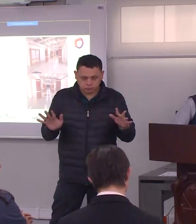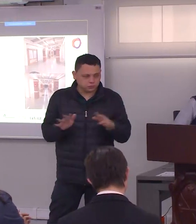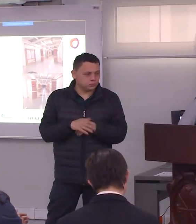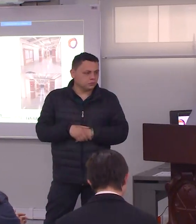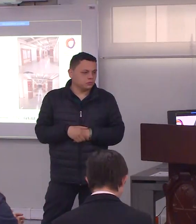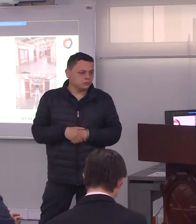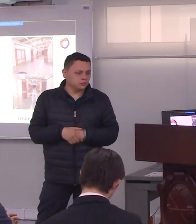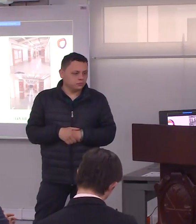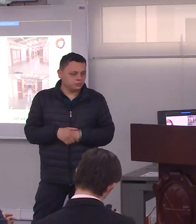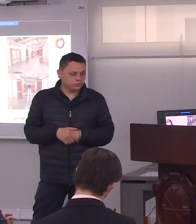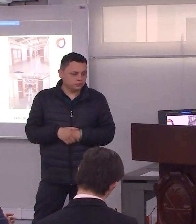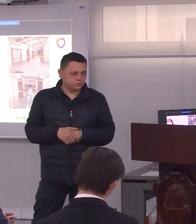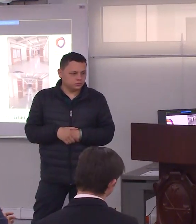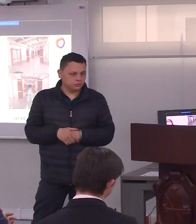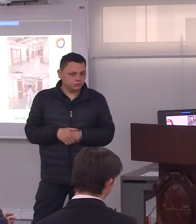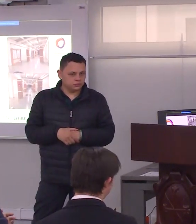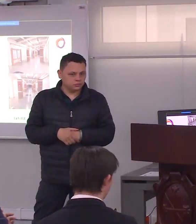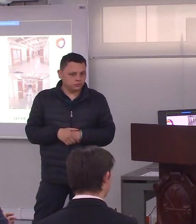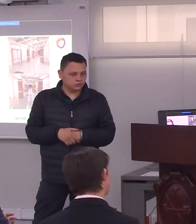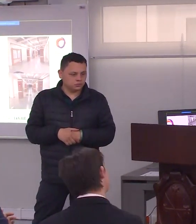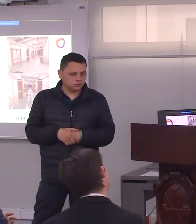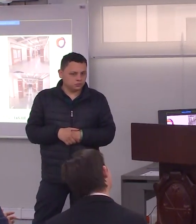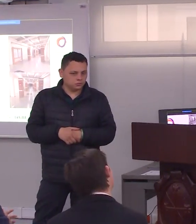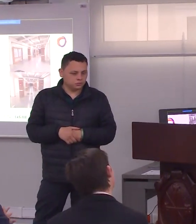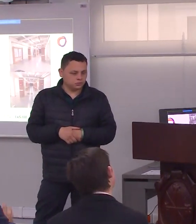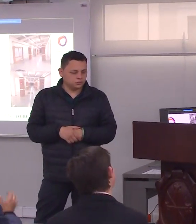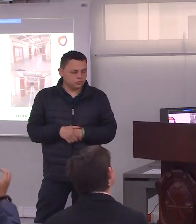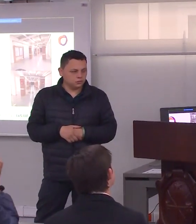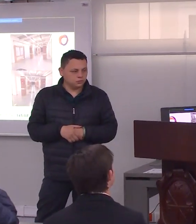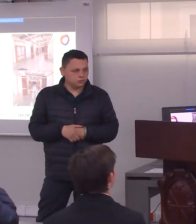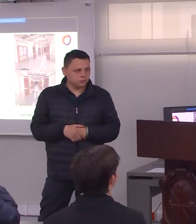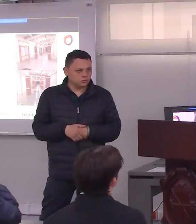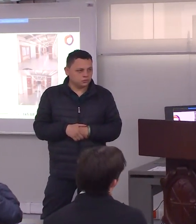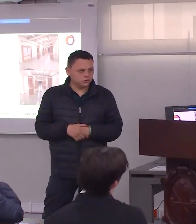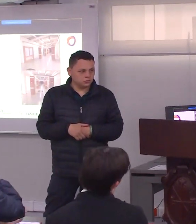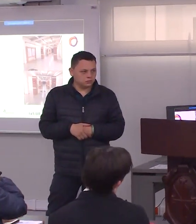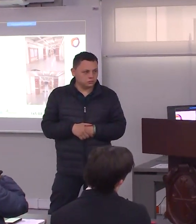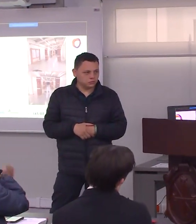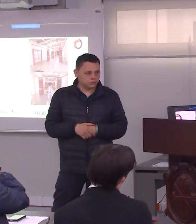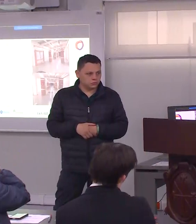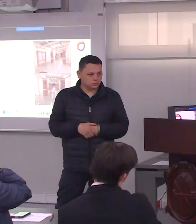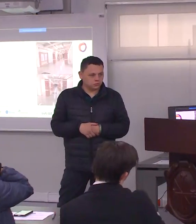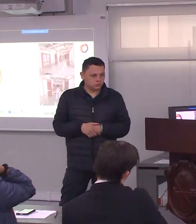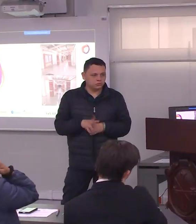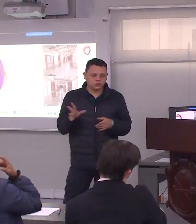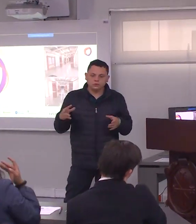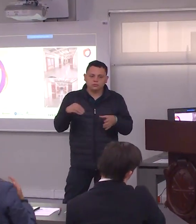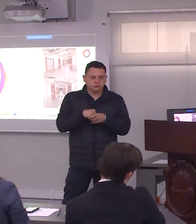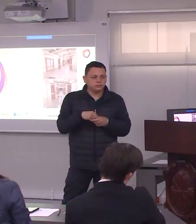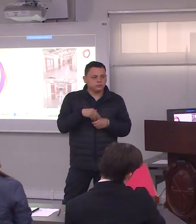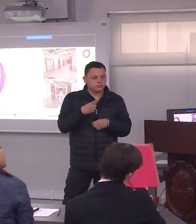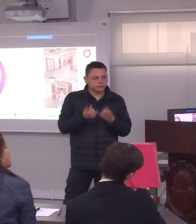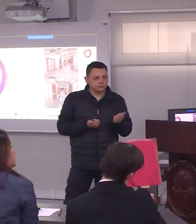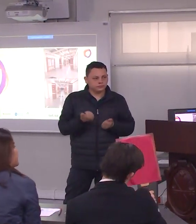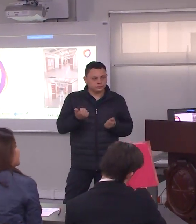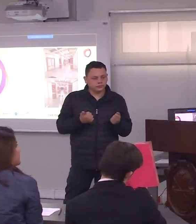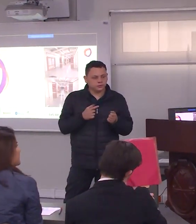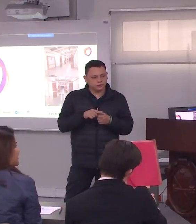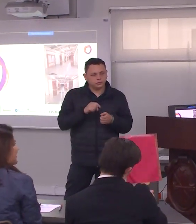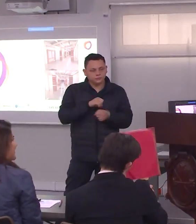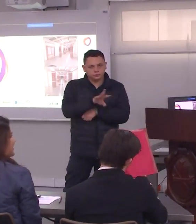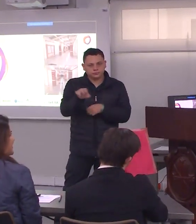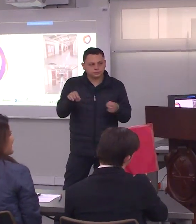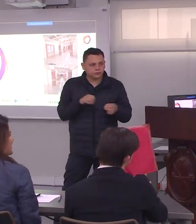un poco ayer me preguntaban lo que hacemos al interior que ya escucharon y hacia lo que hacemos con las